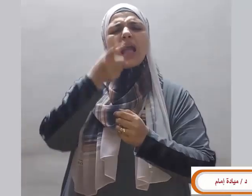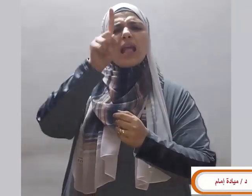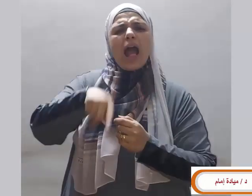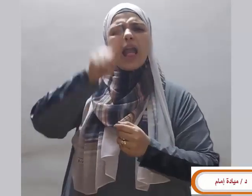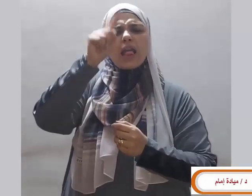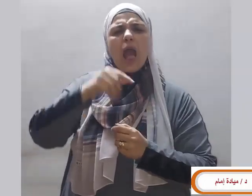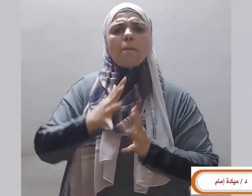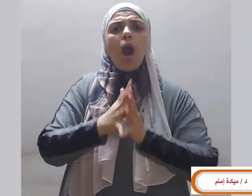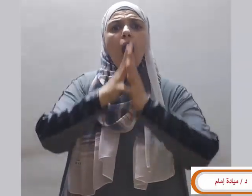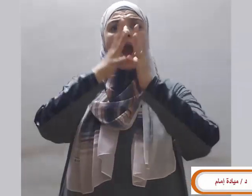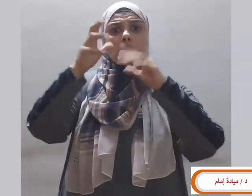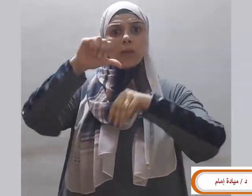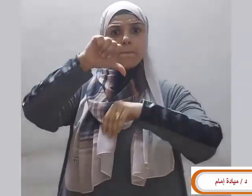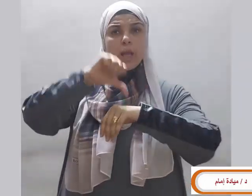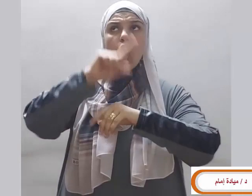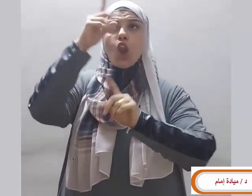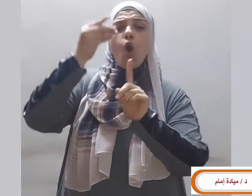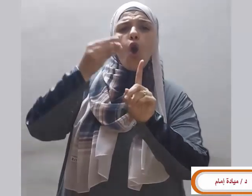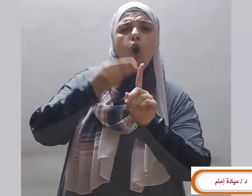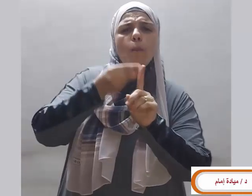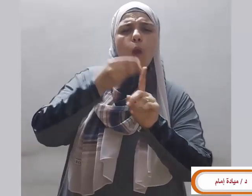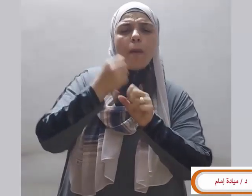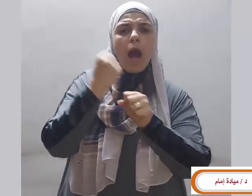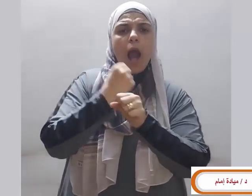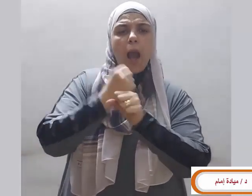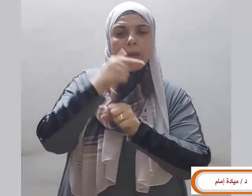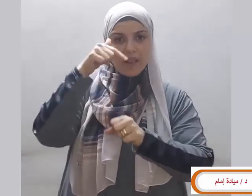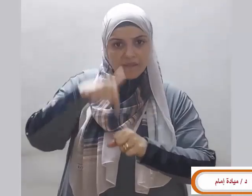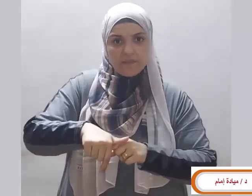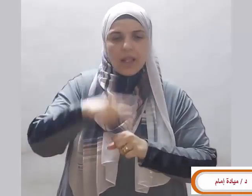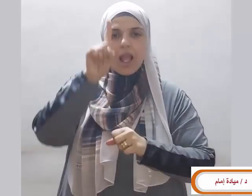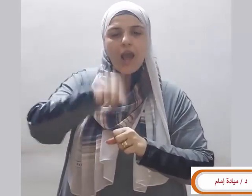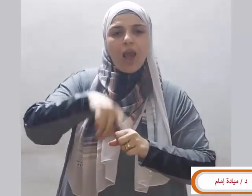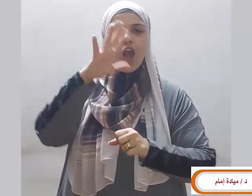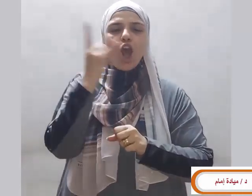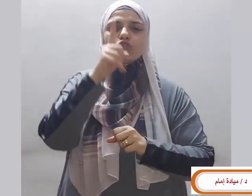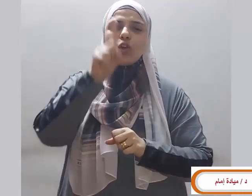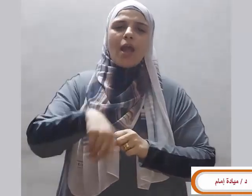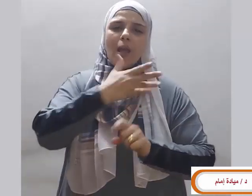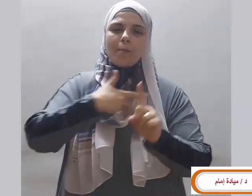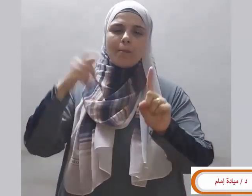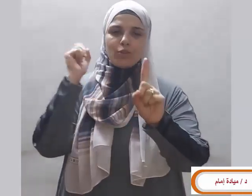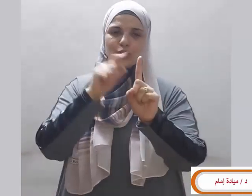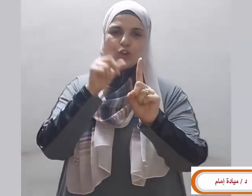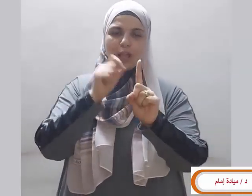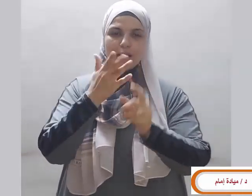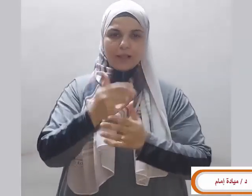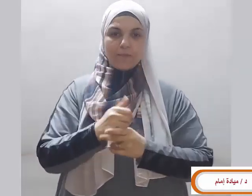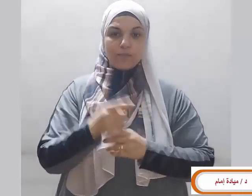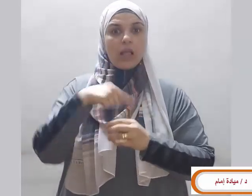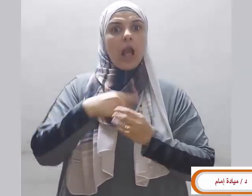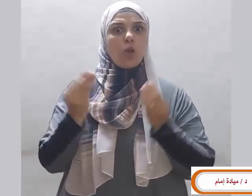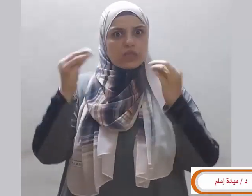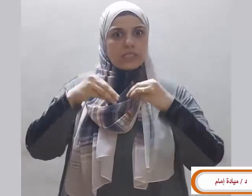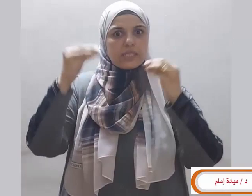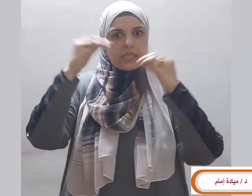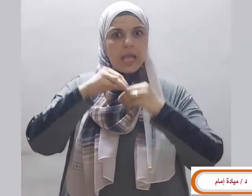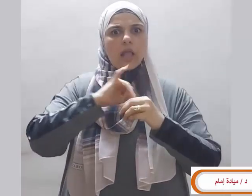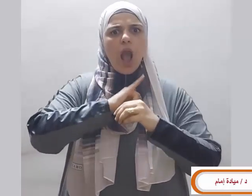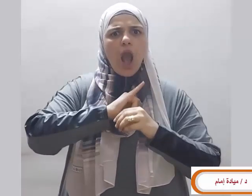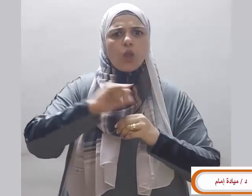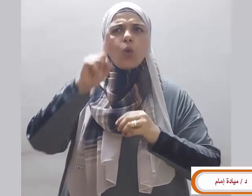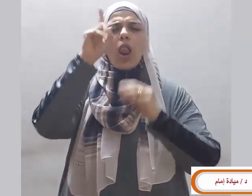اعظم عند الله ولا احب اليه العمل فيهن من هذه الايام العشر فاكثروا فيهن من